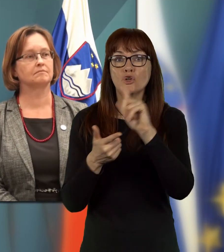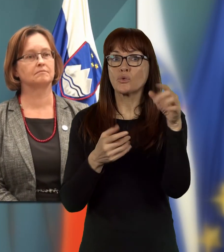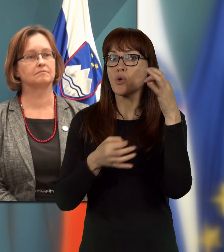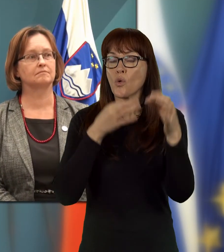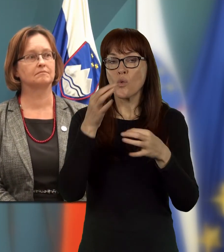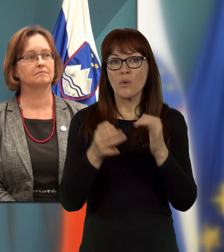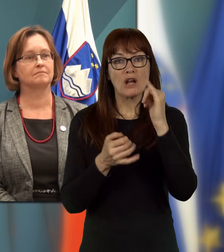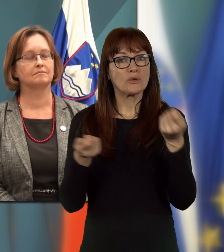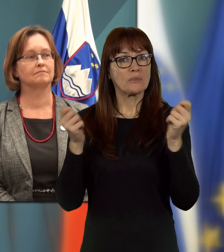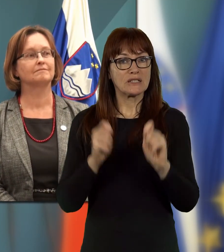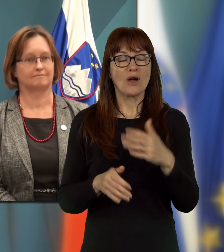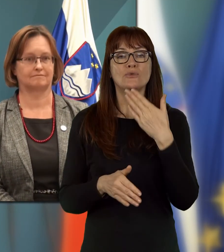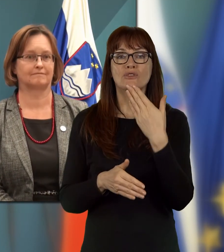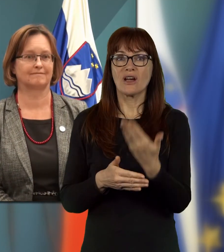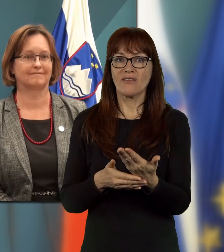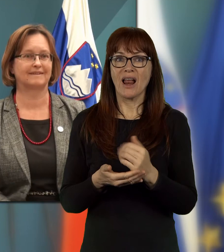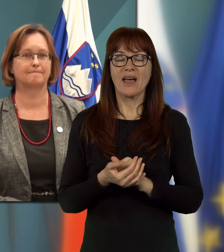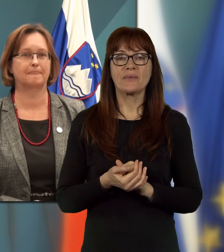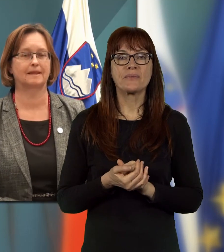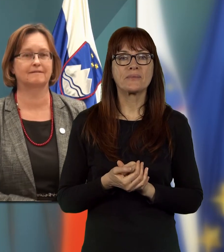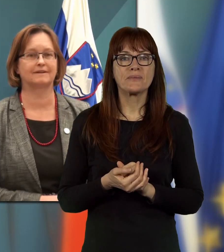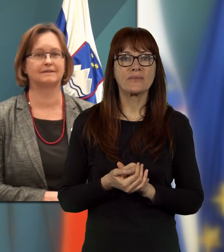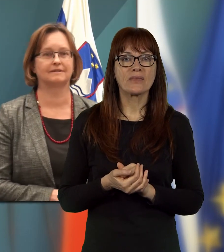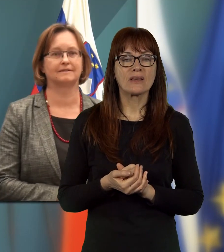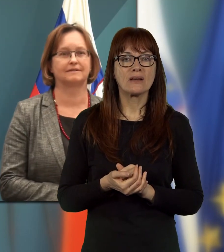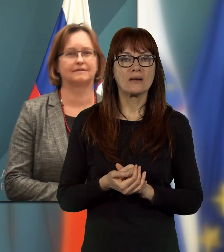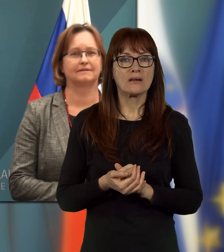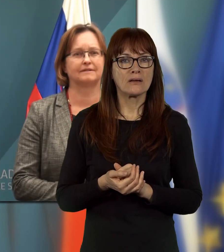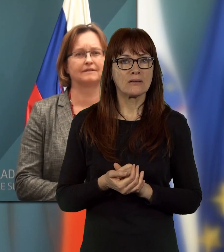ni drugih vprašanj, bi zaključili. Hvala vsem trem.